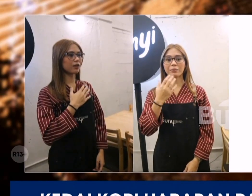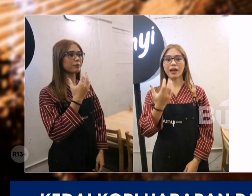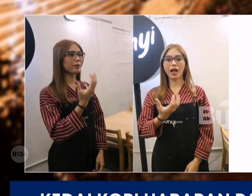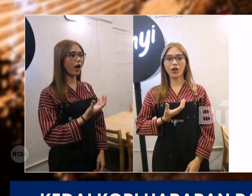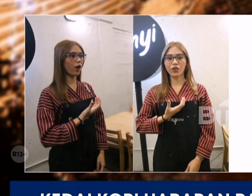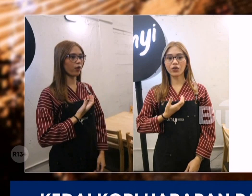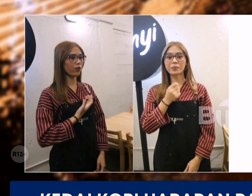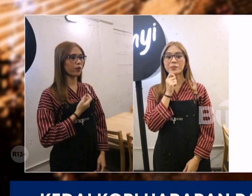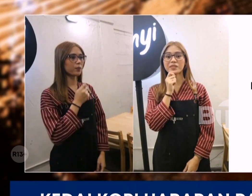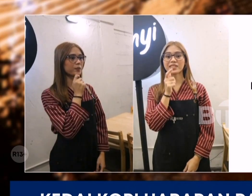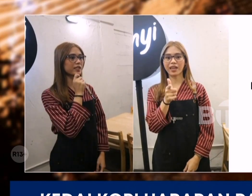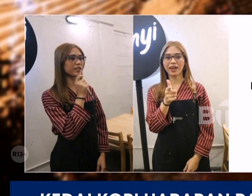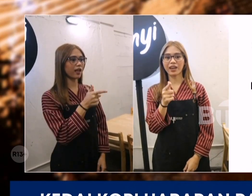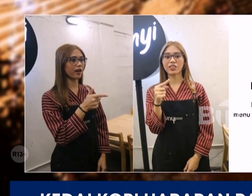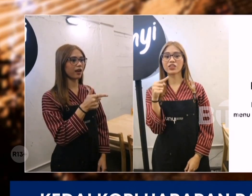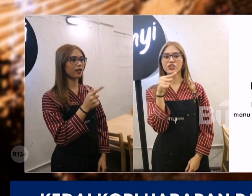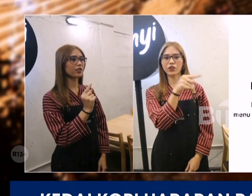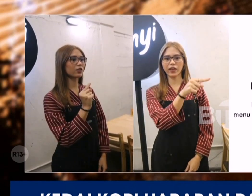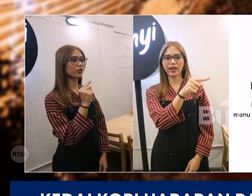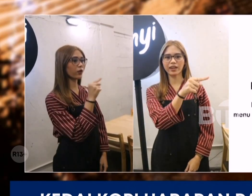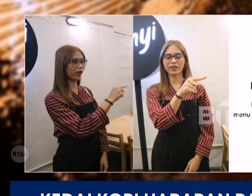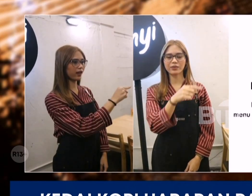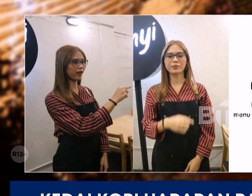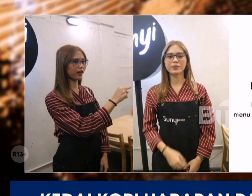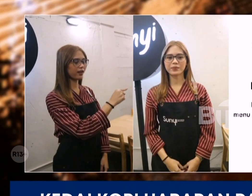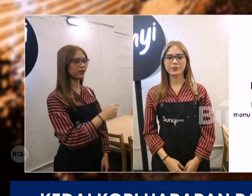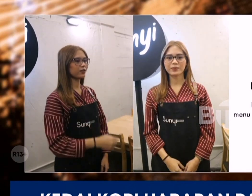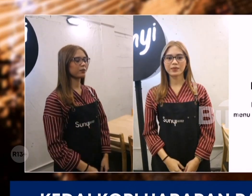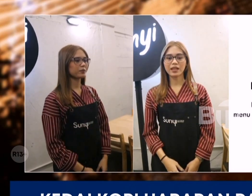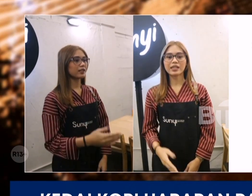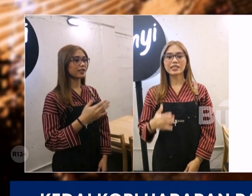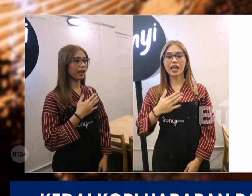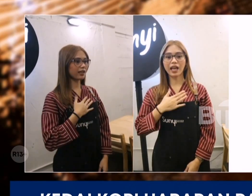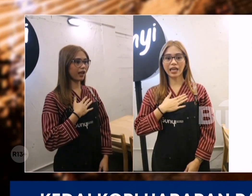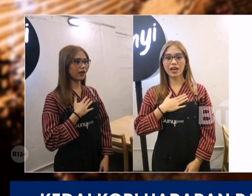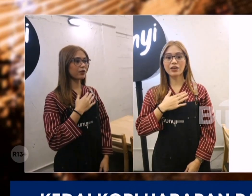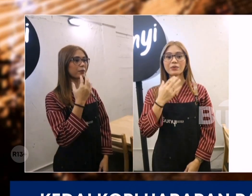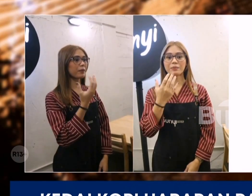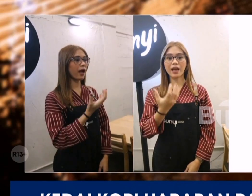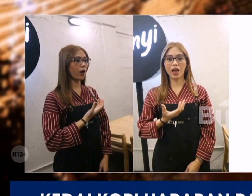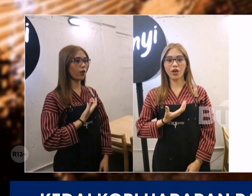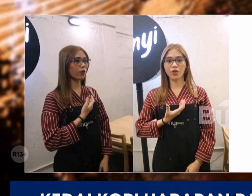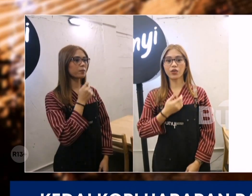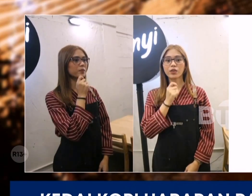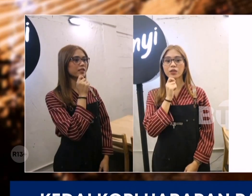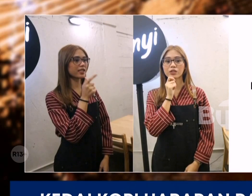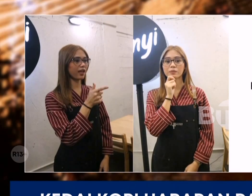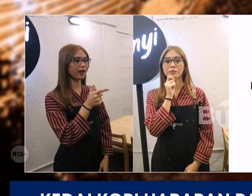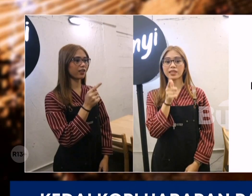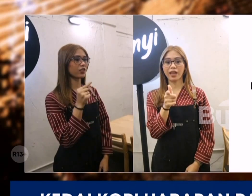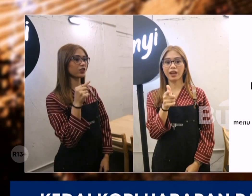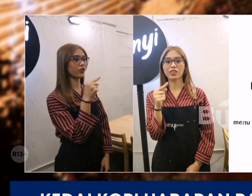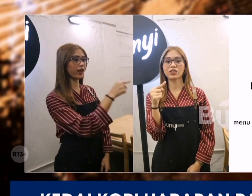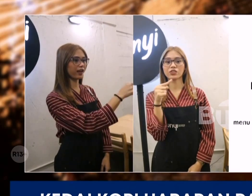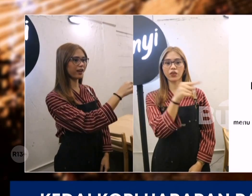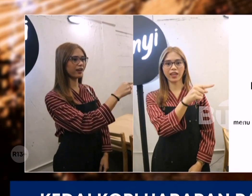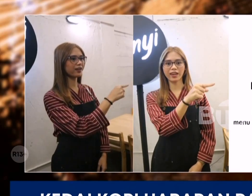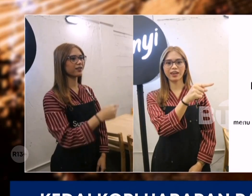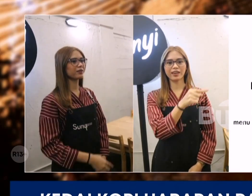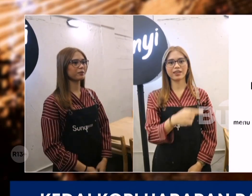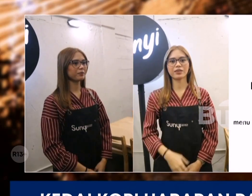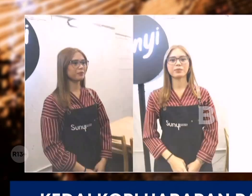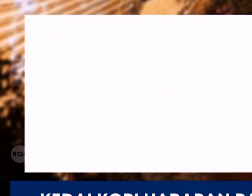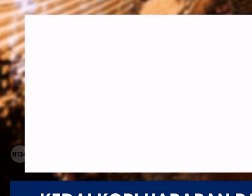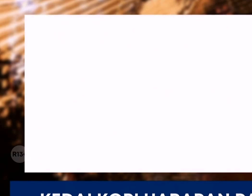Dan PHK tuh nggak solusi, kenapa? Karena saya sudah akhirnya membangun harapan untuk teman-teman disabilitas, masa saya PHK nggak